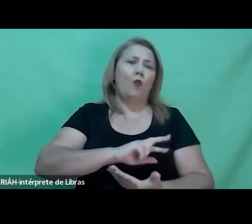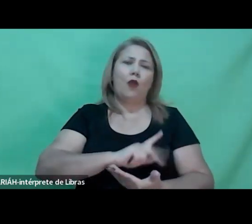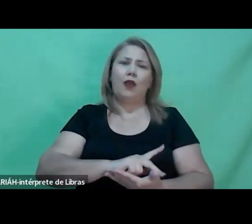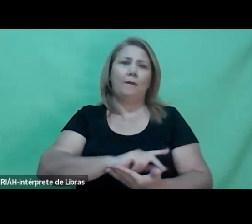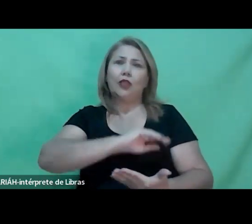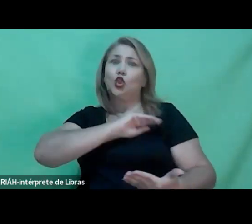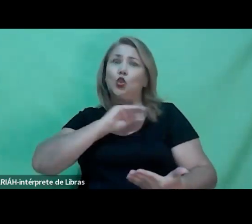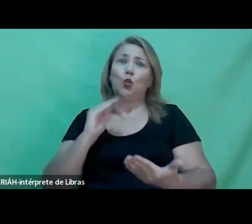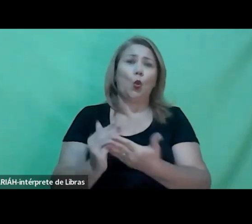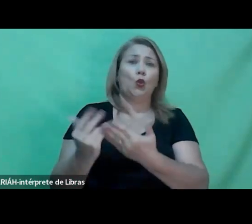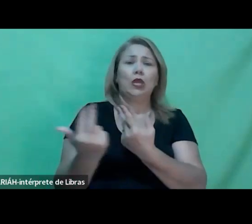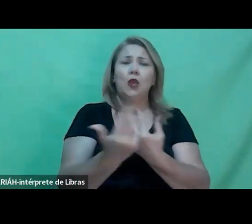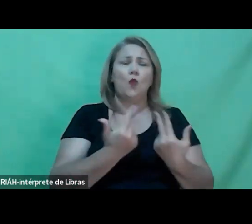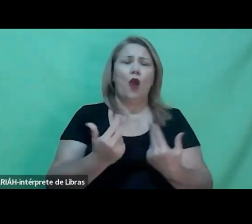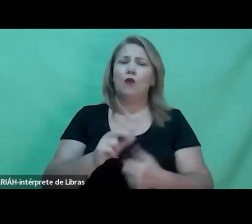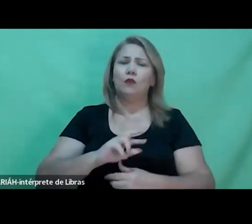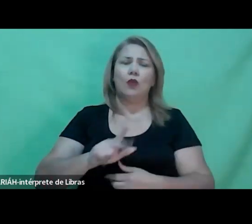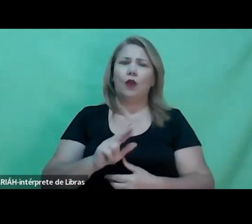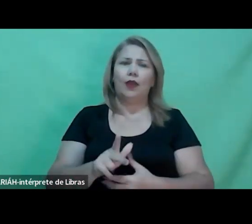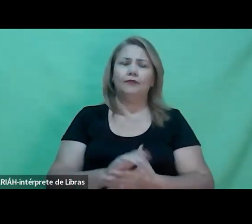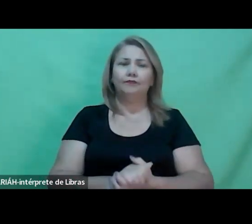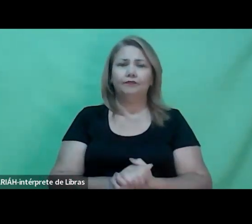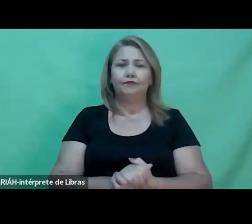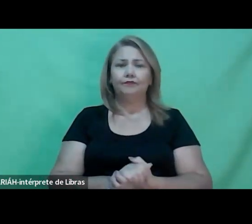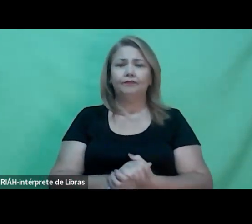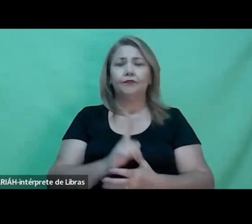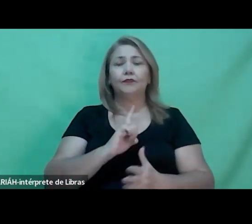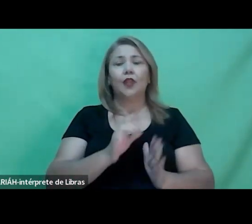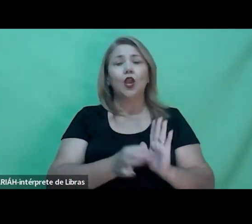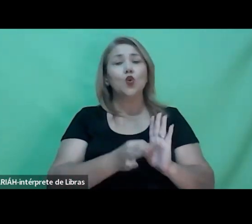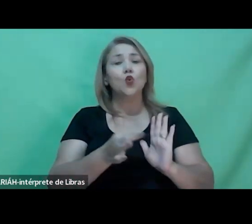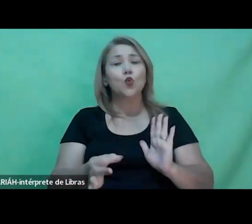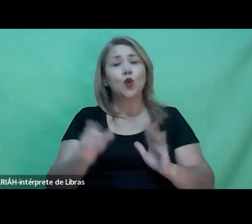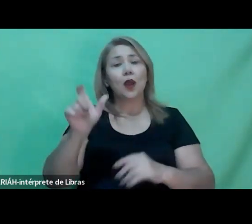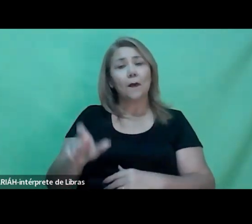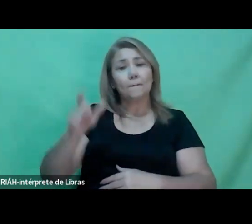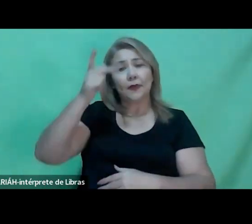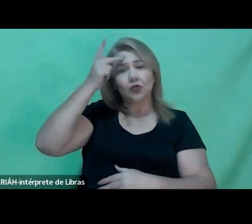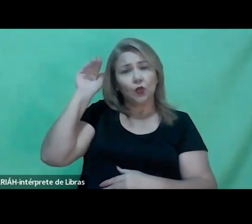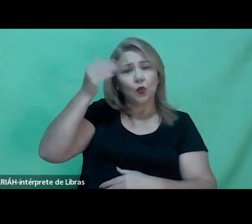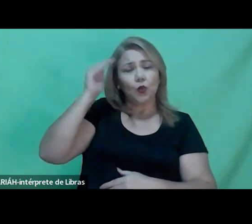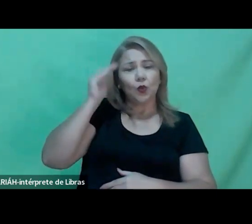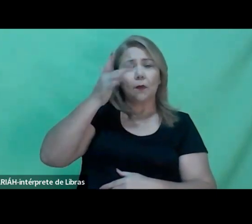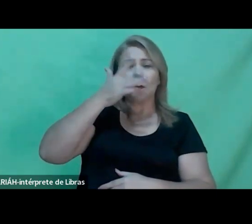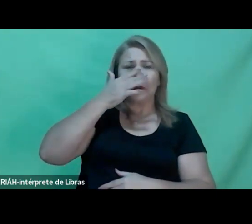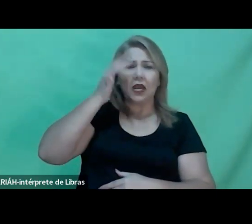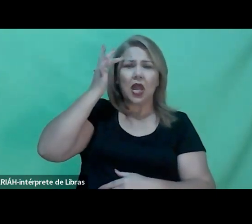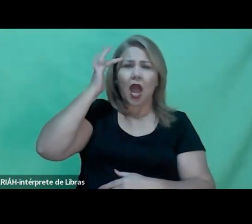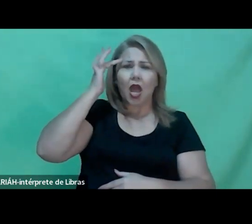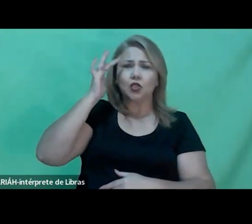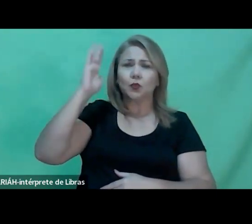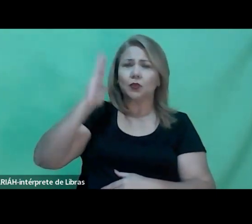cegas sí hay otro comentario Enrique un comentario que dice Antonio castill